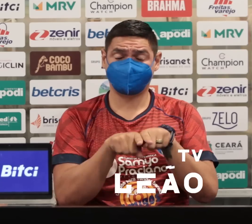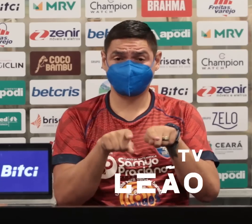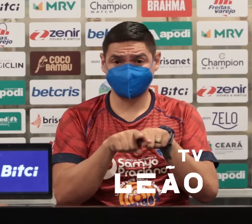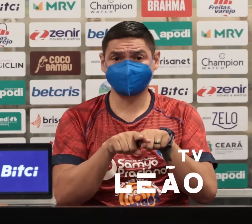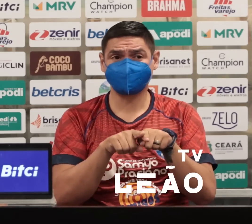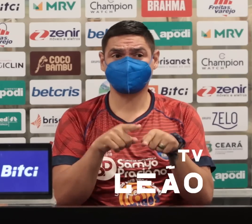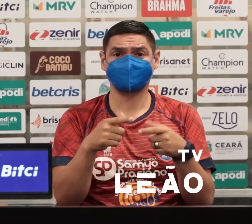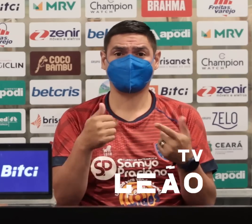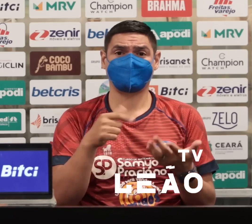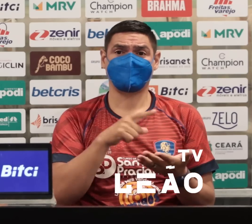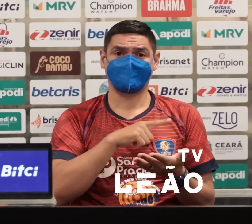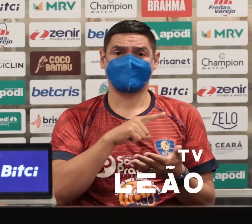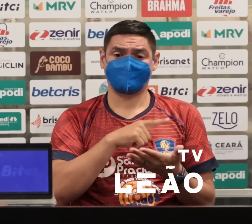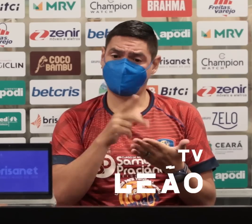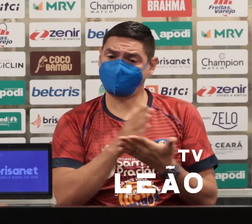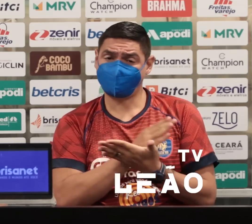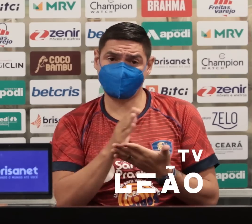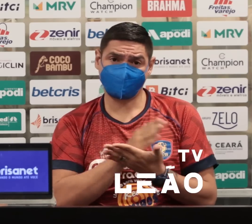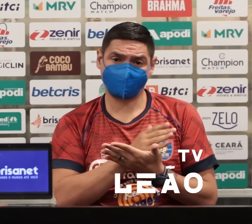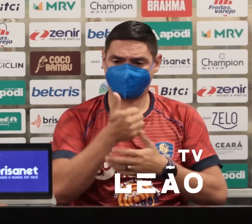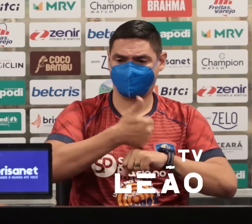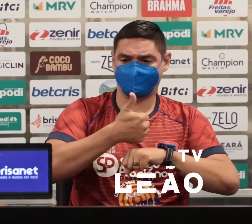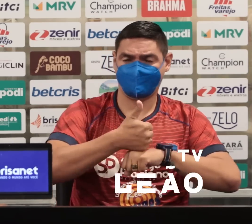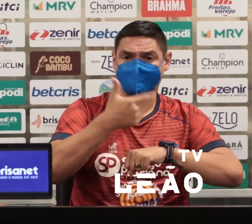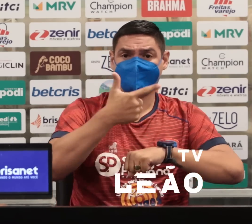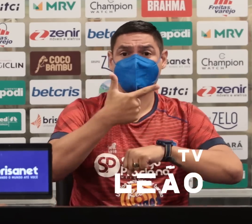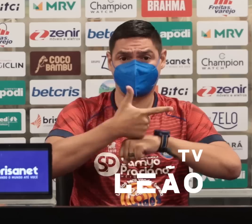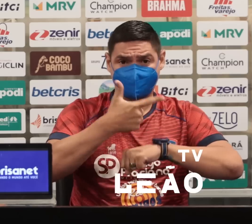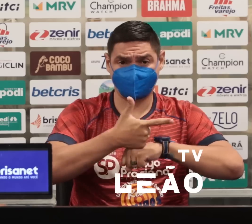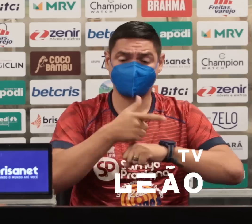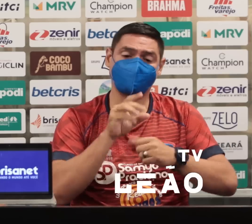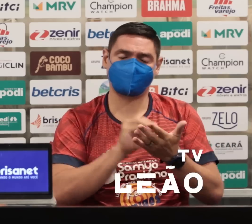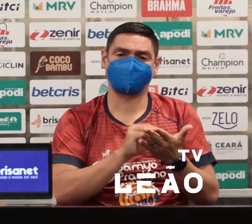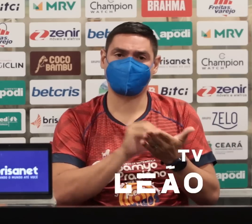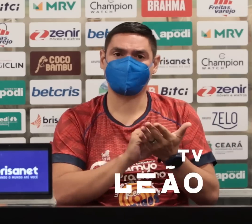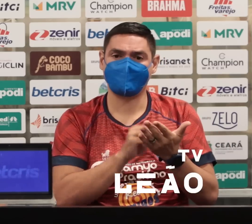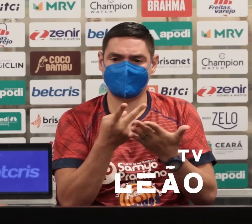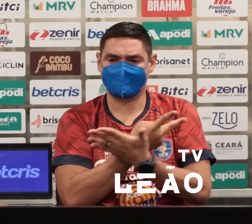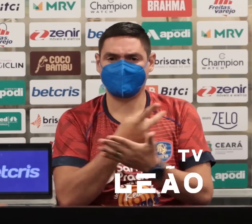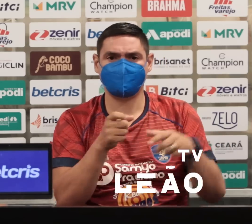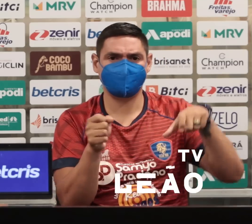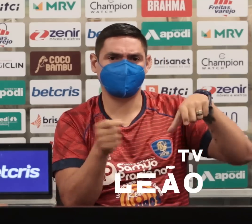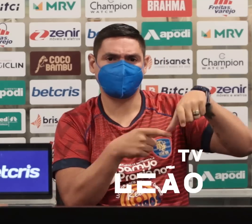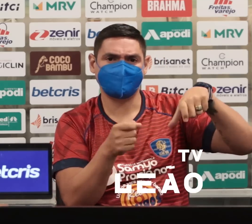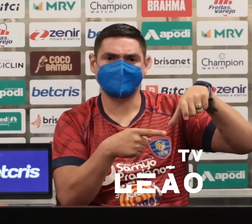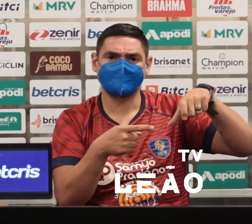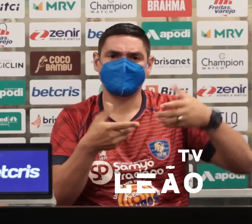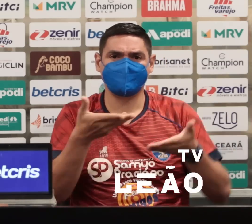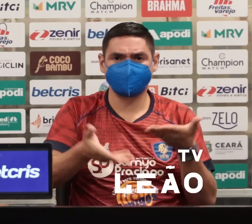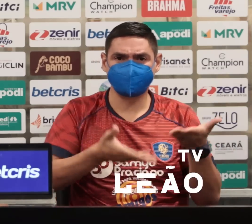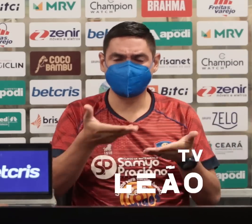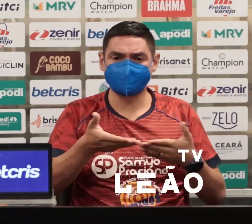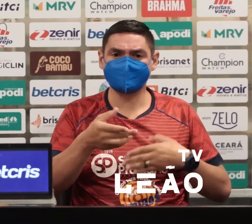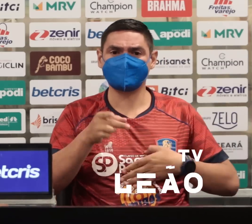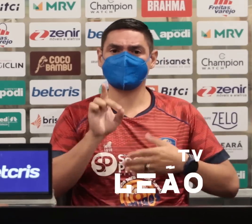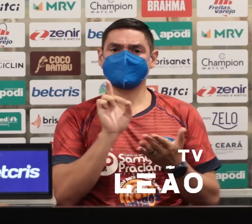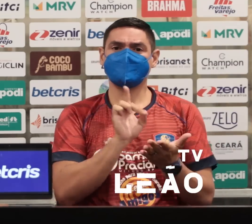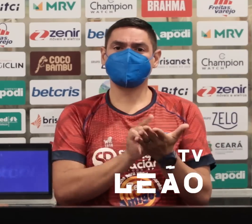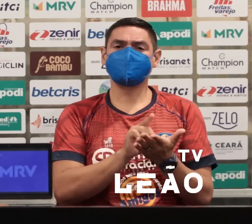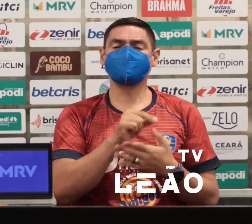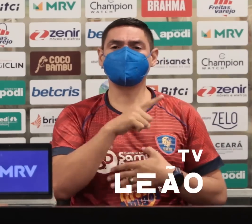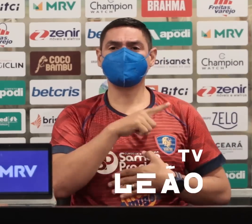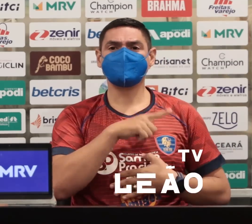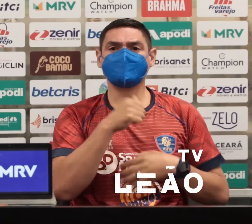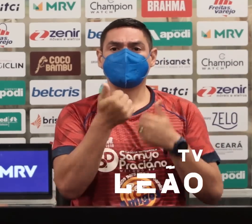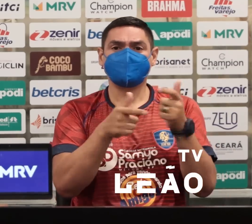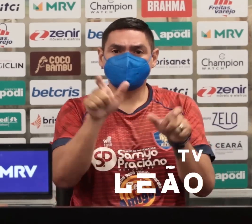encontramos esa precisión en un pase final y poner a un jugador